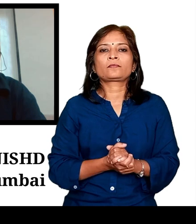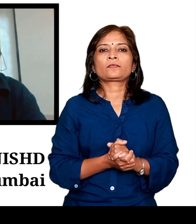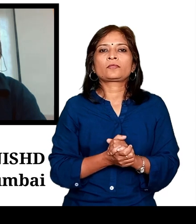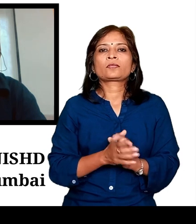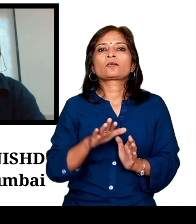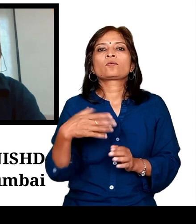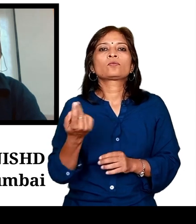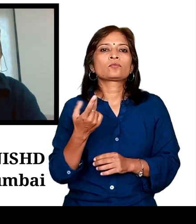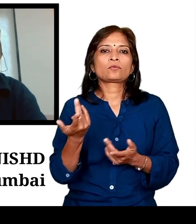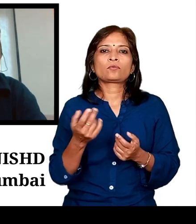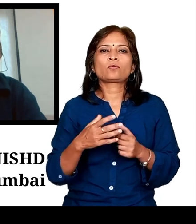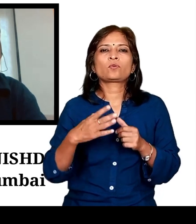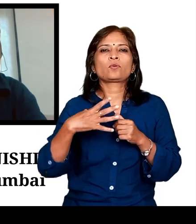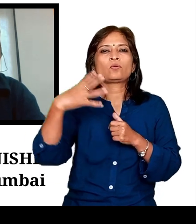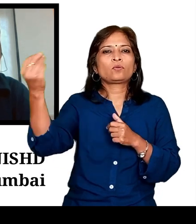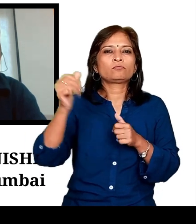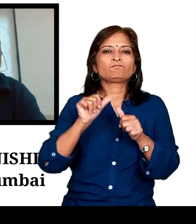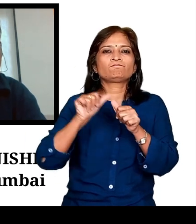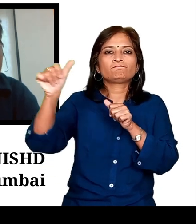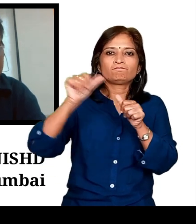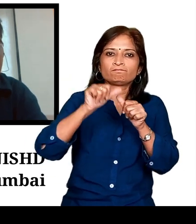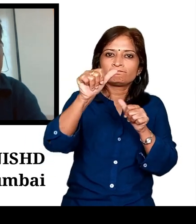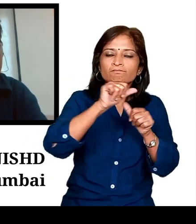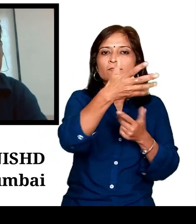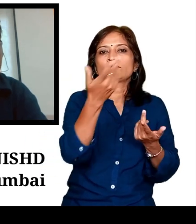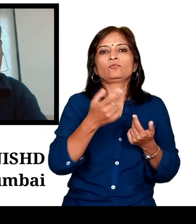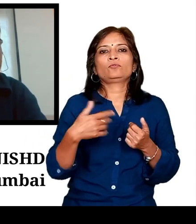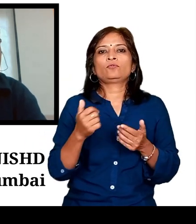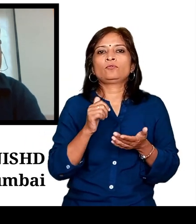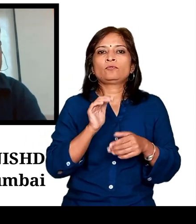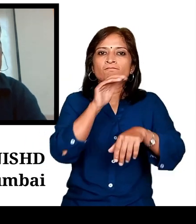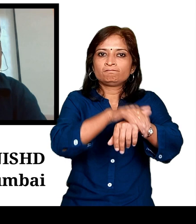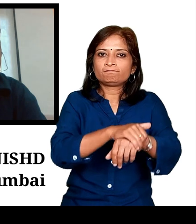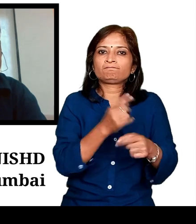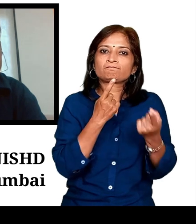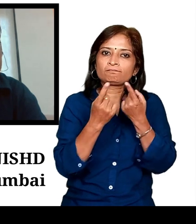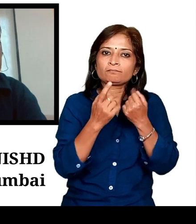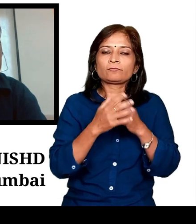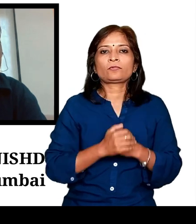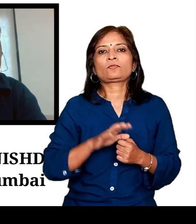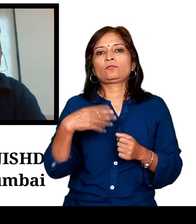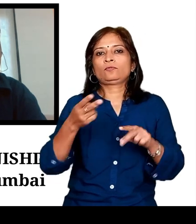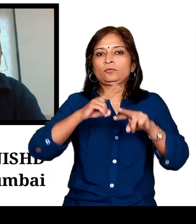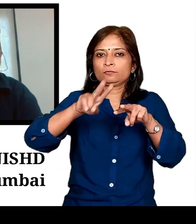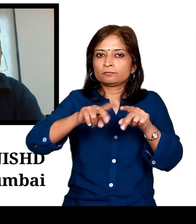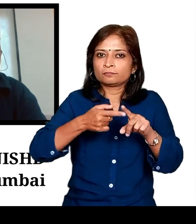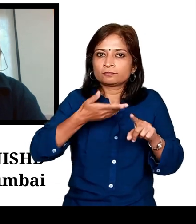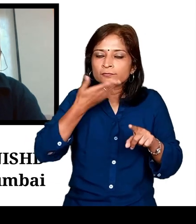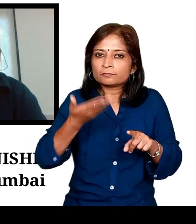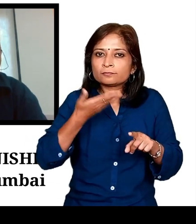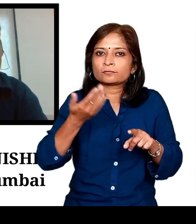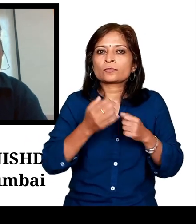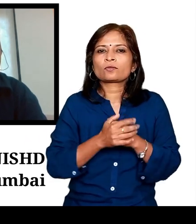then outreach and extension services providing vocational training we have outreach and extension services for the